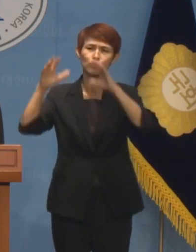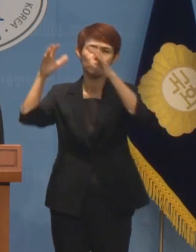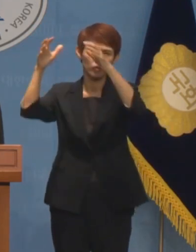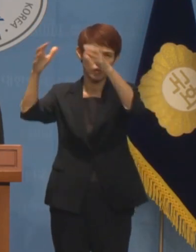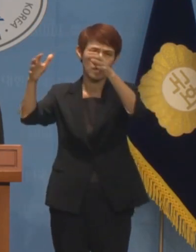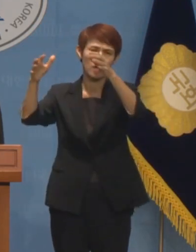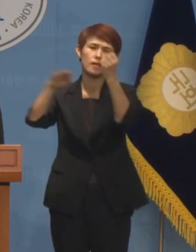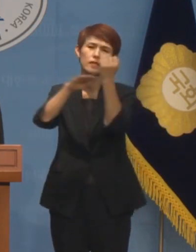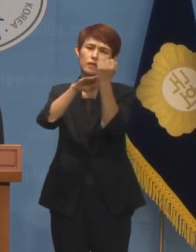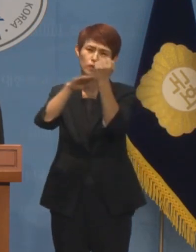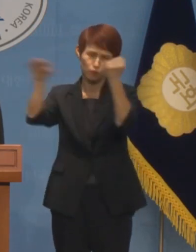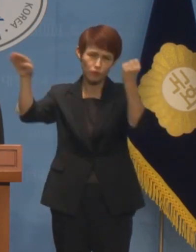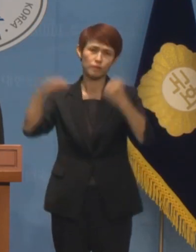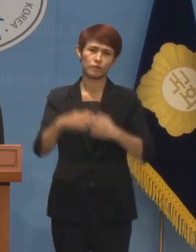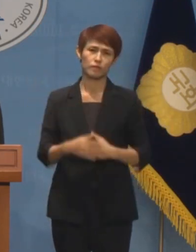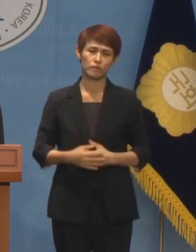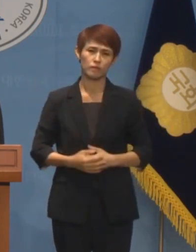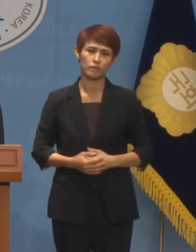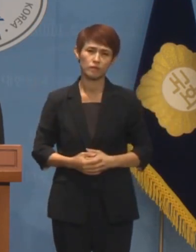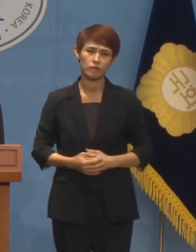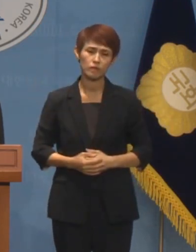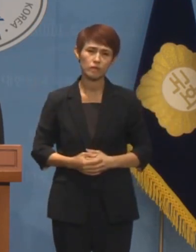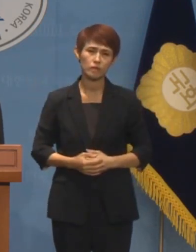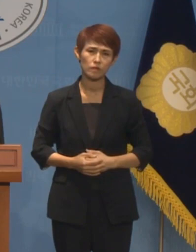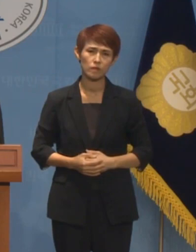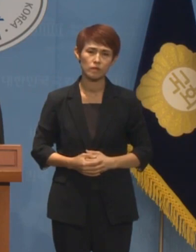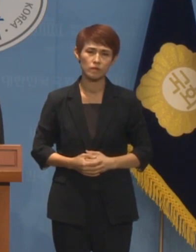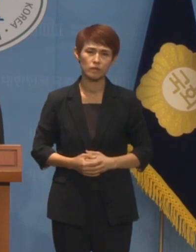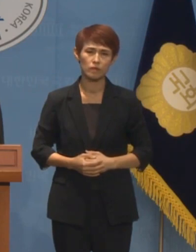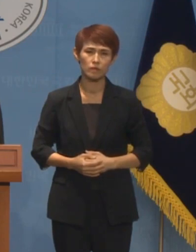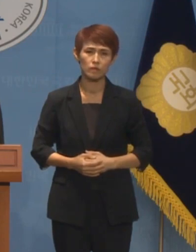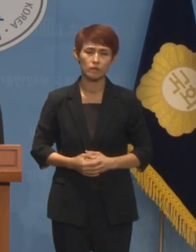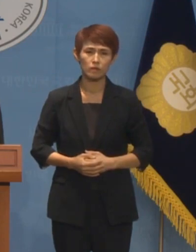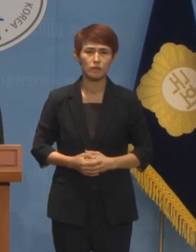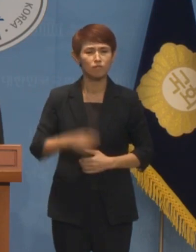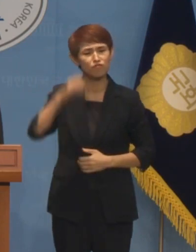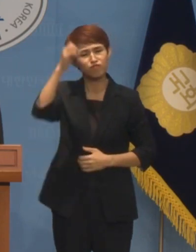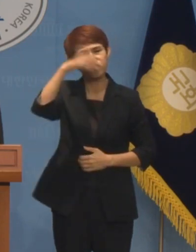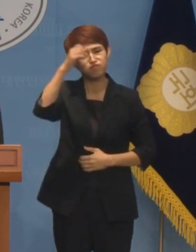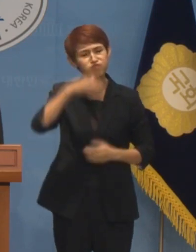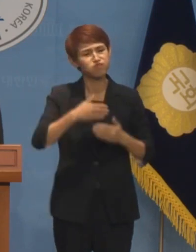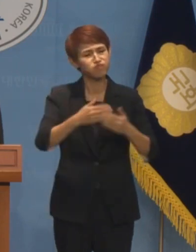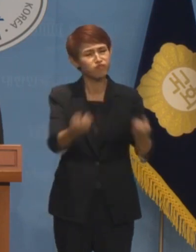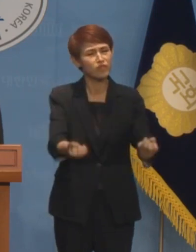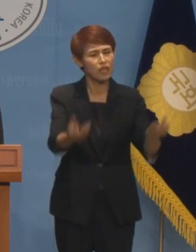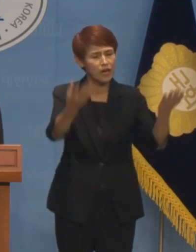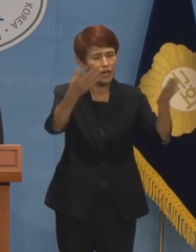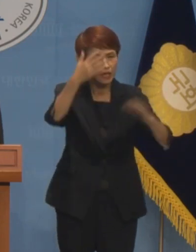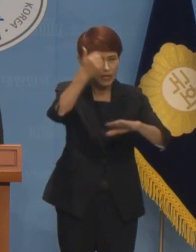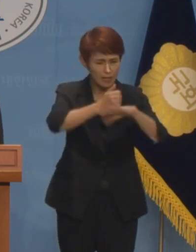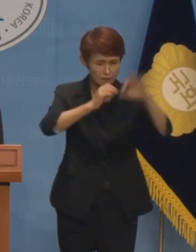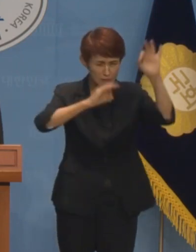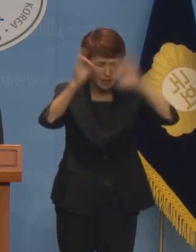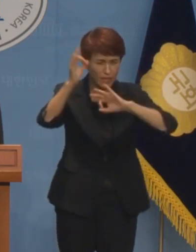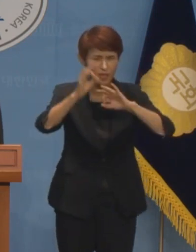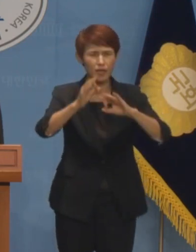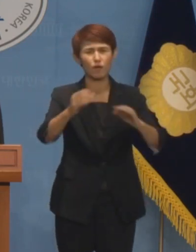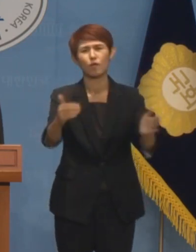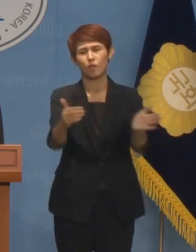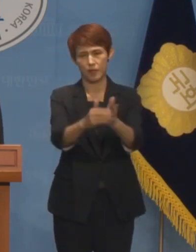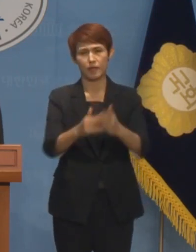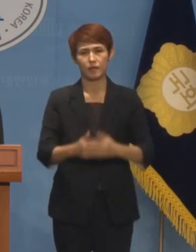국제사회의 표준 기준이 되었습니다. 아무 생각 없이 진행하여 이런 실책들 남발하지